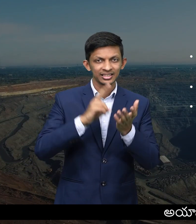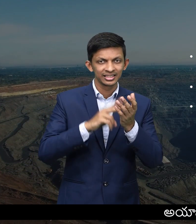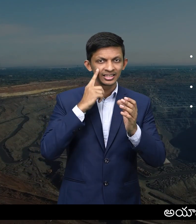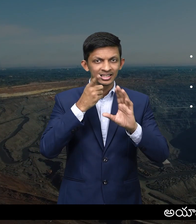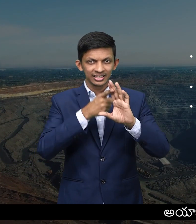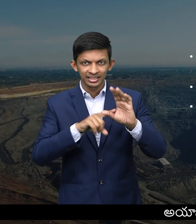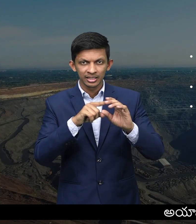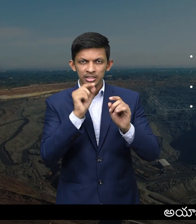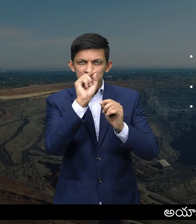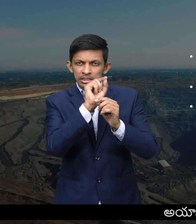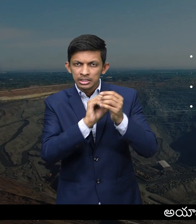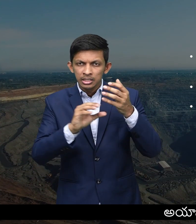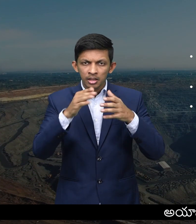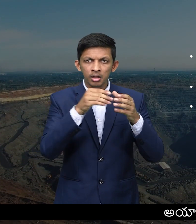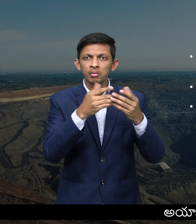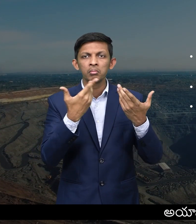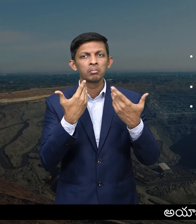అయానిక్ సమ్మేళనాలు